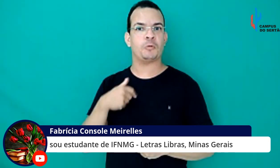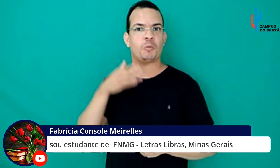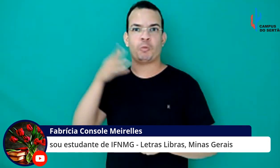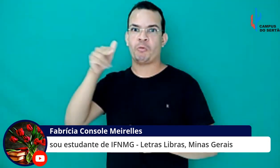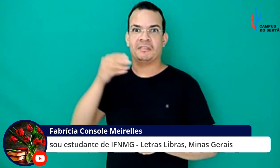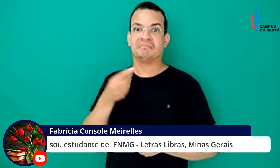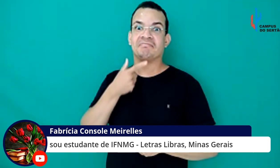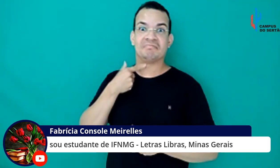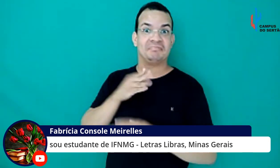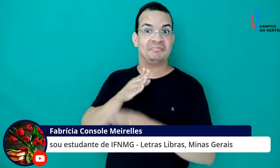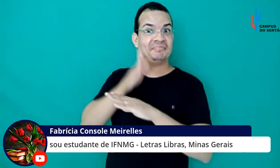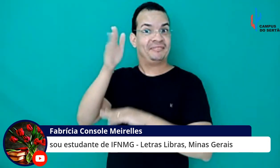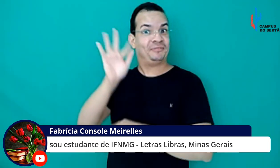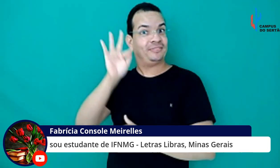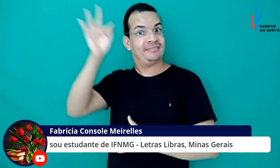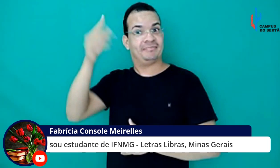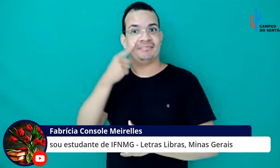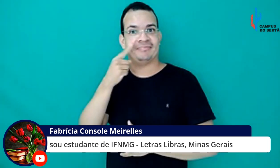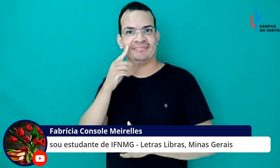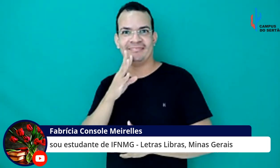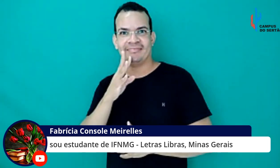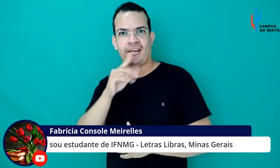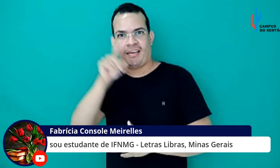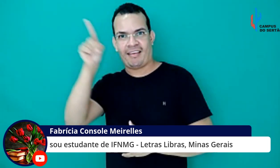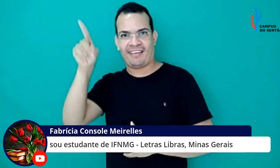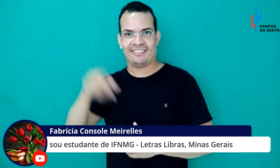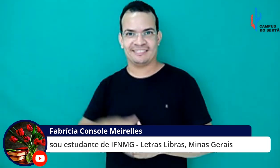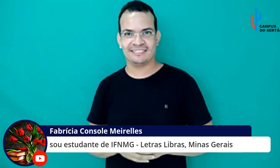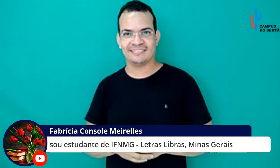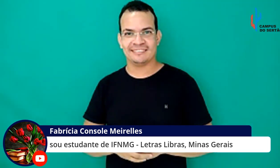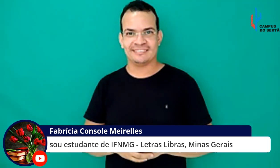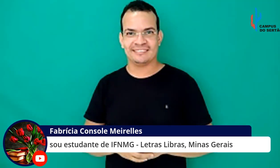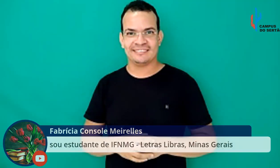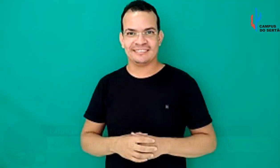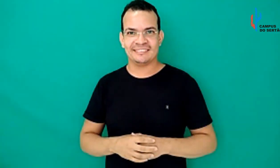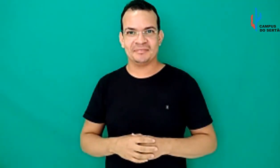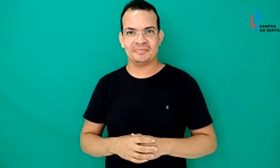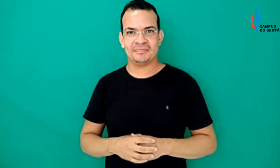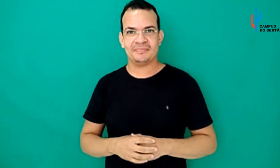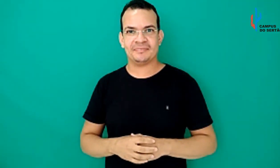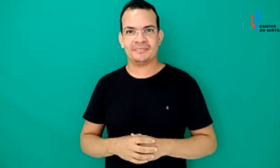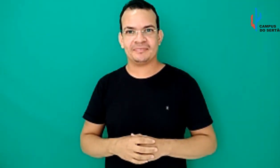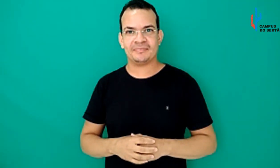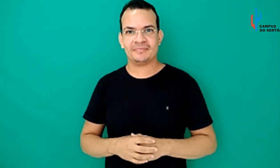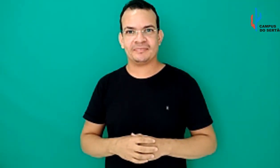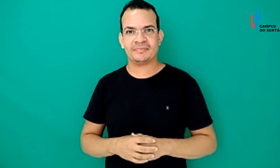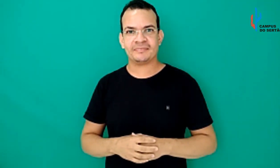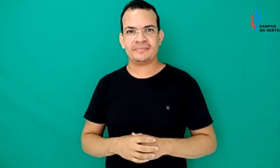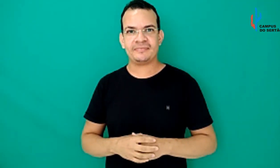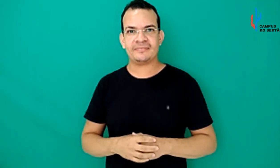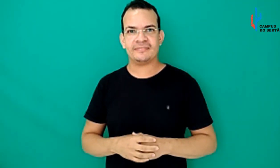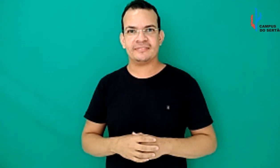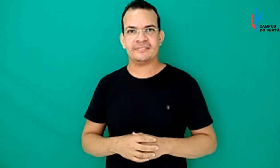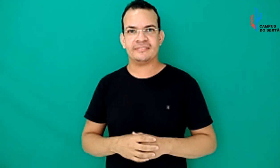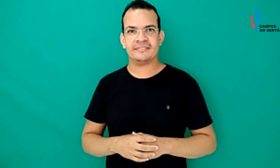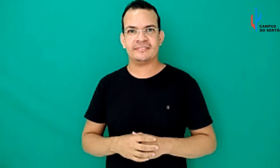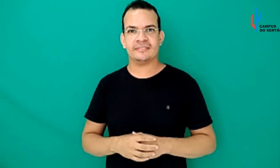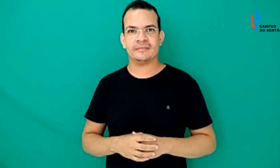o FNMG. Eu nunca, futuramente, quem sabe, desejo conhecer essa